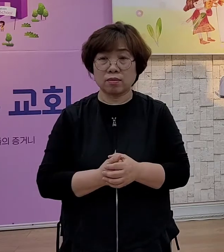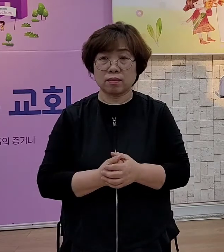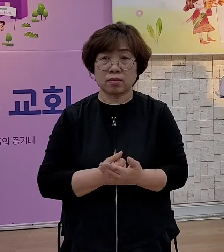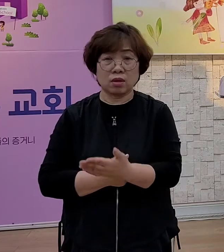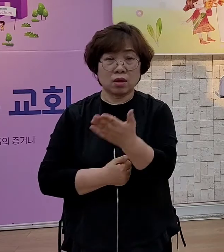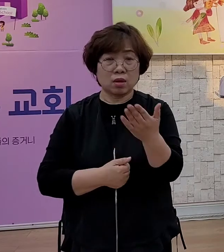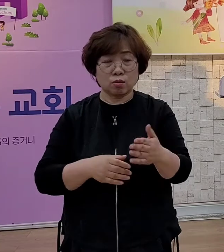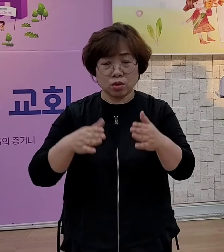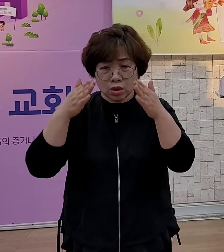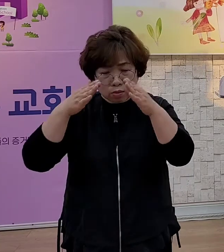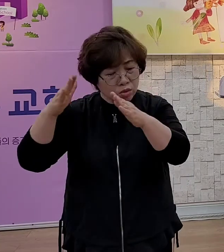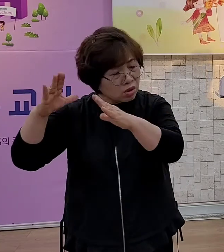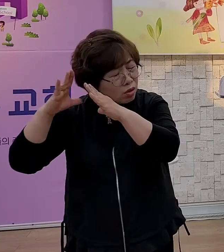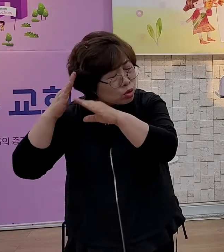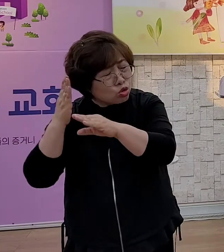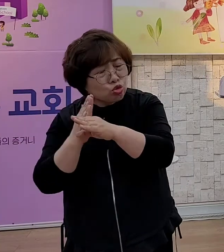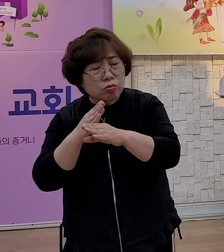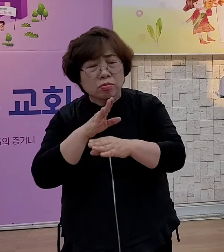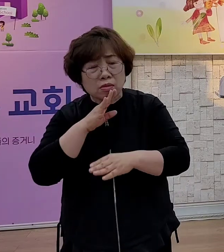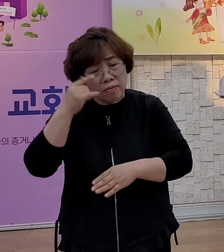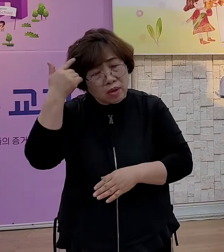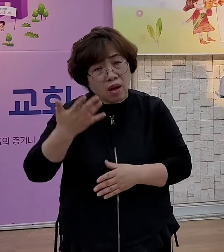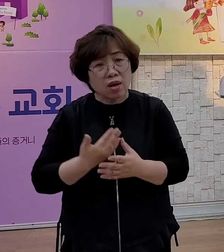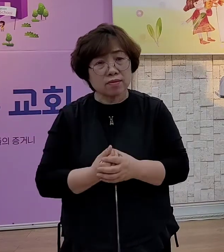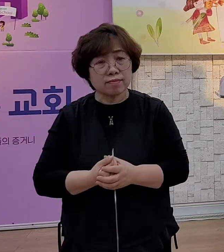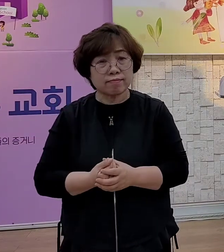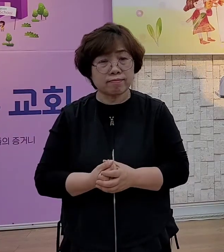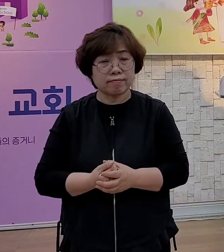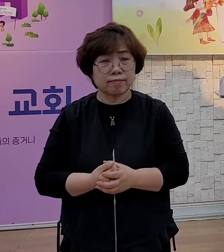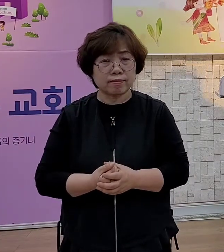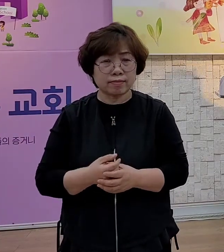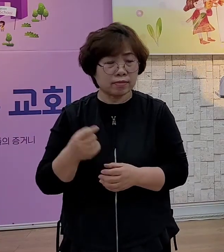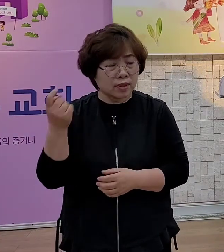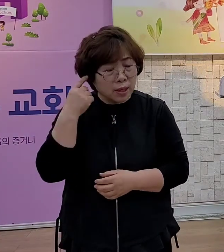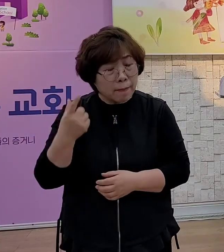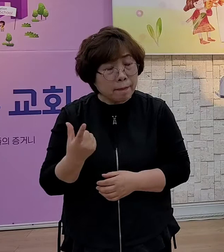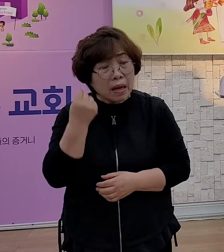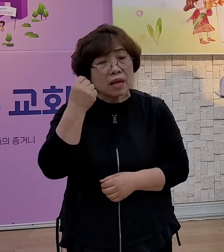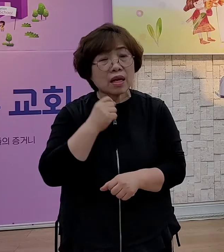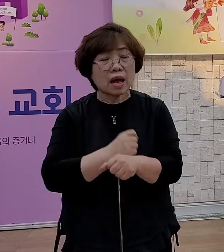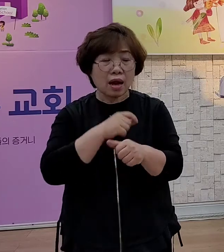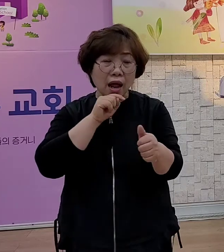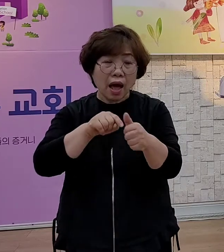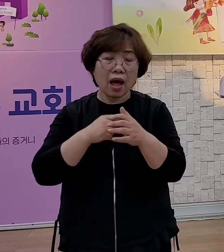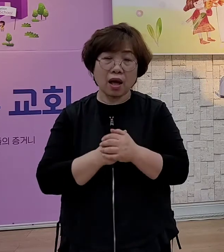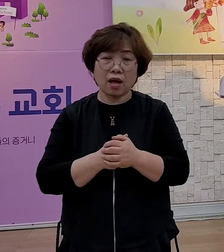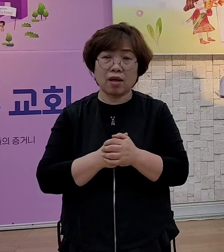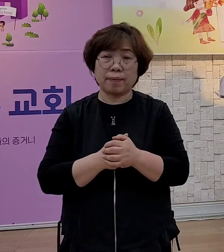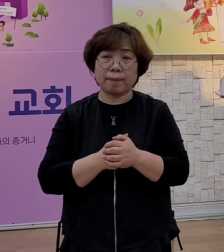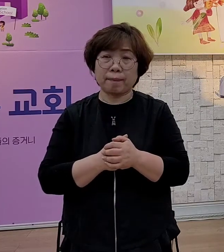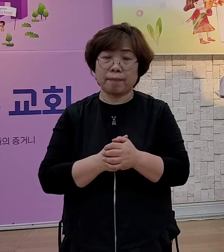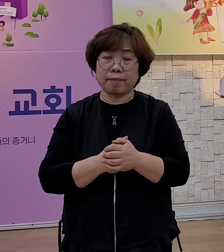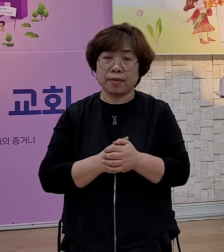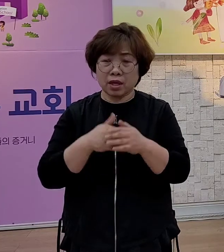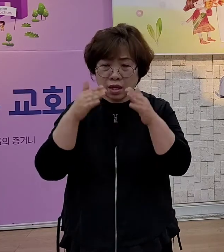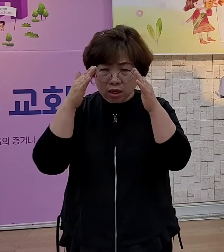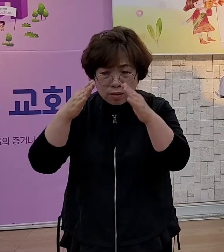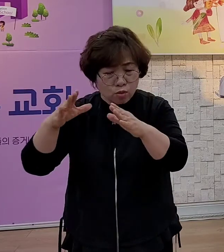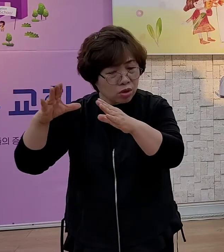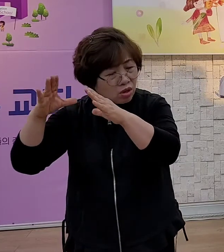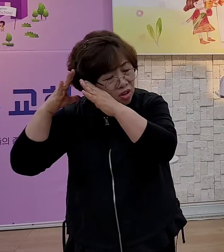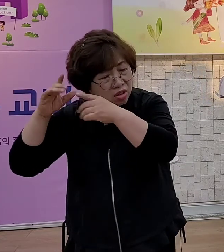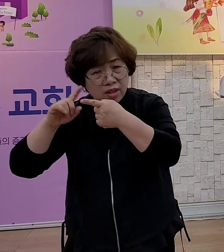하는 말이에요. 듣기는 좋게 하라. 이 경청에 대해서 말하고 있는데 이 하나님의 말씀을